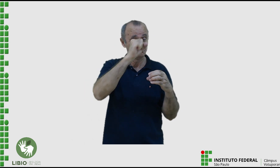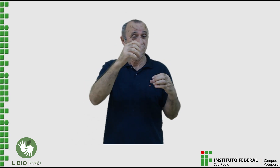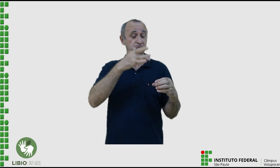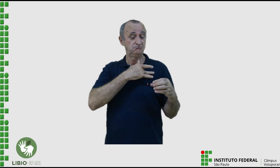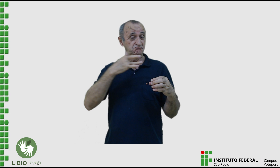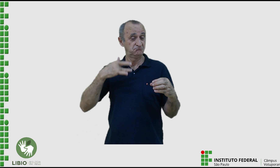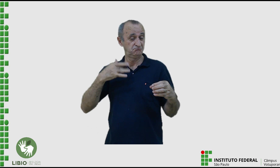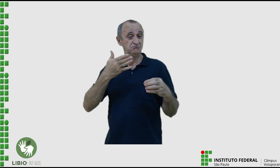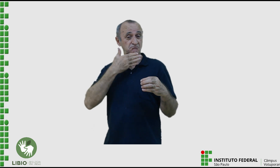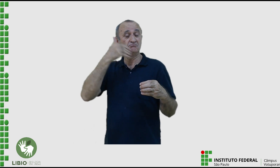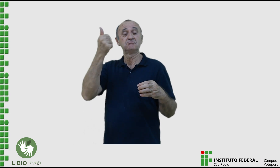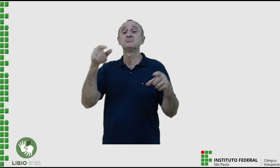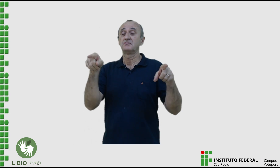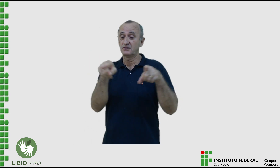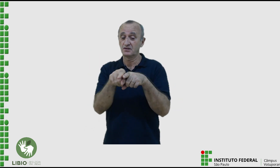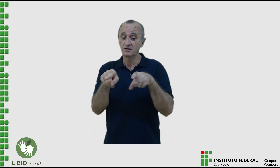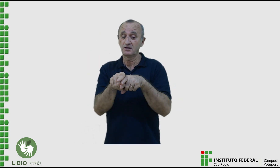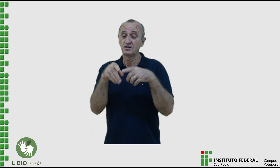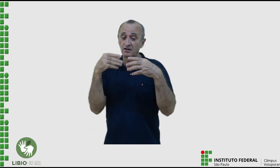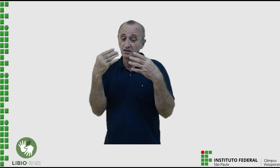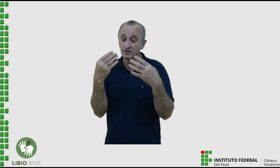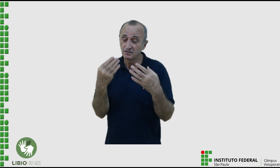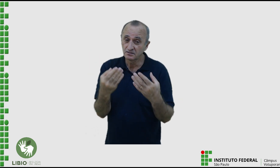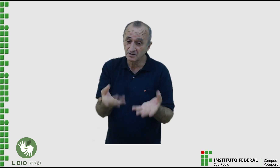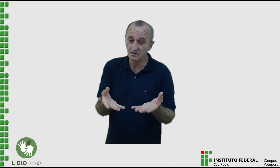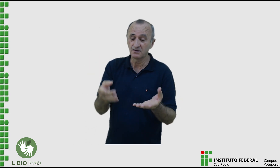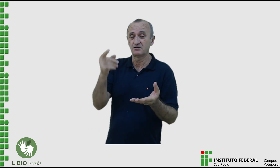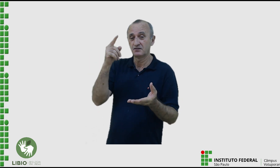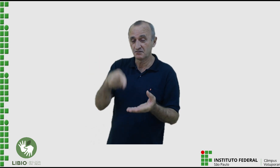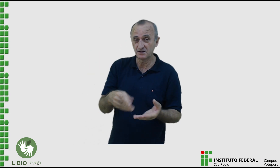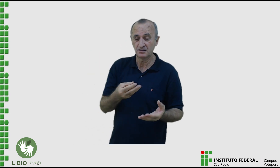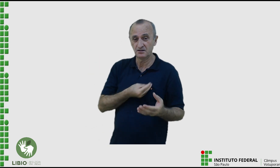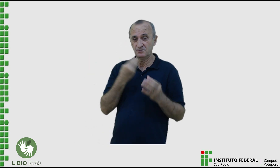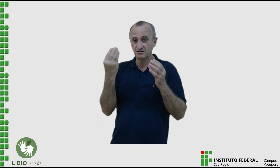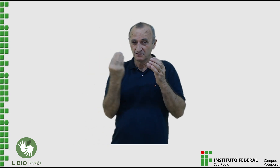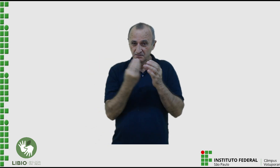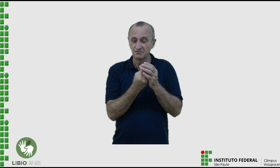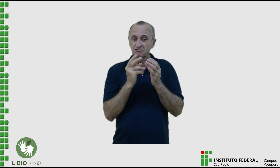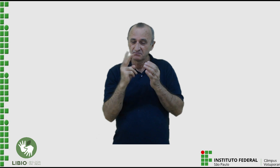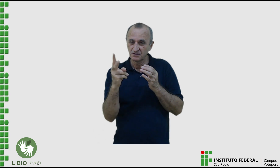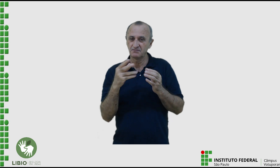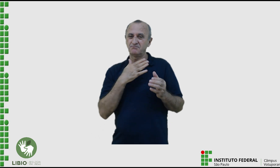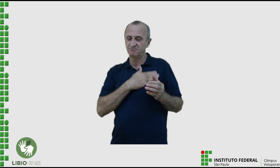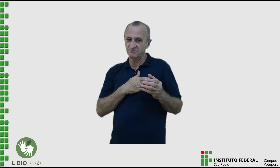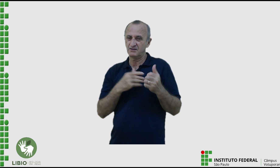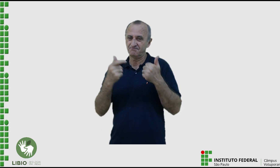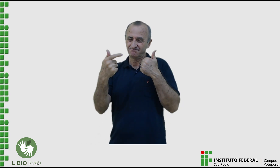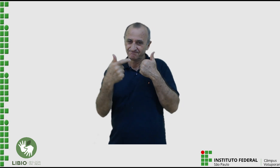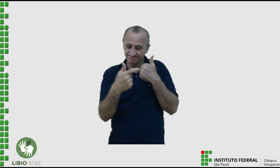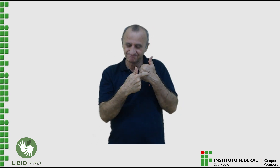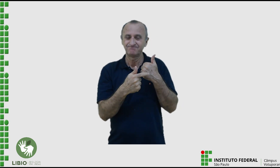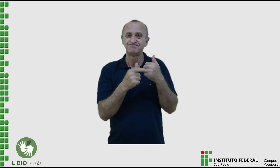suas divisões, quantas coisas temos aprendido, né? Para termos uma saúde melhor, uma melhor